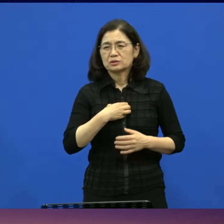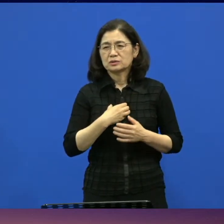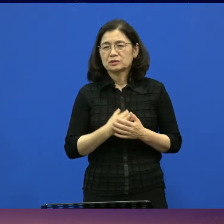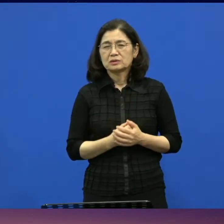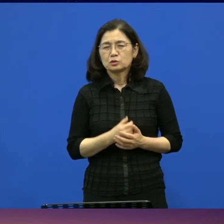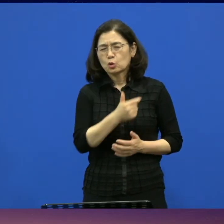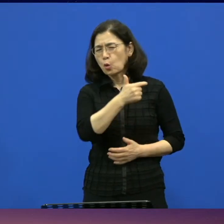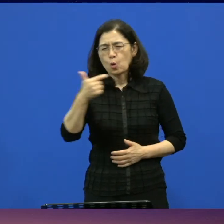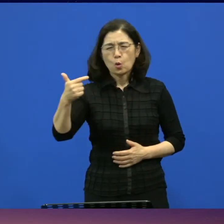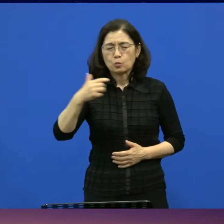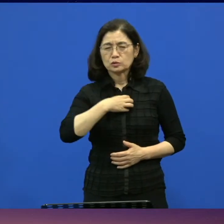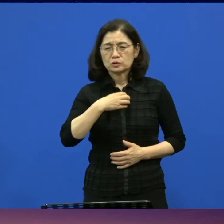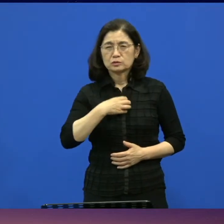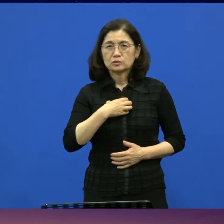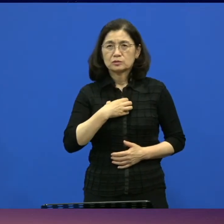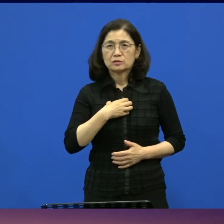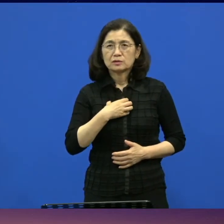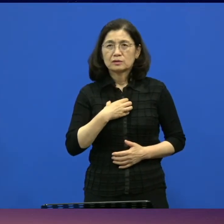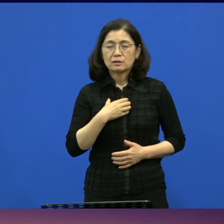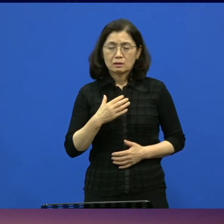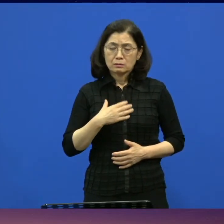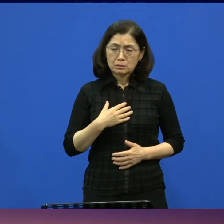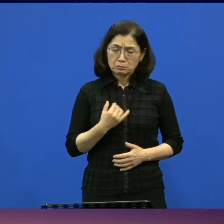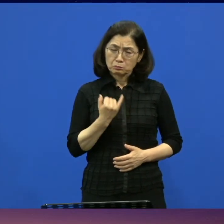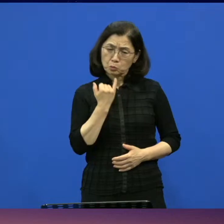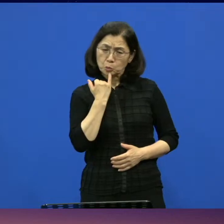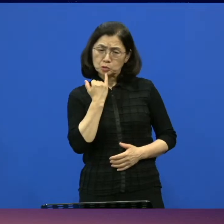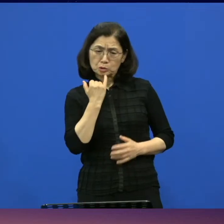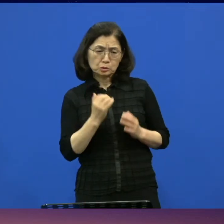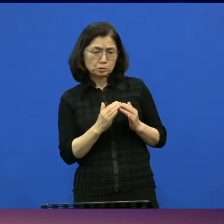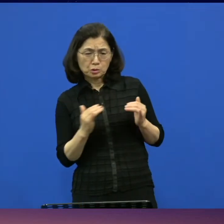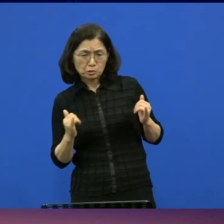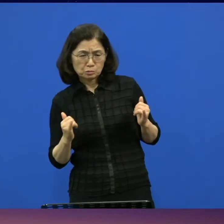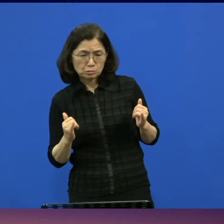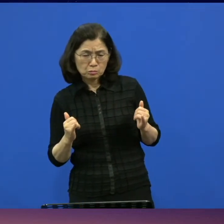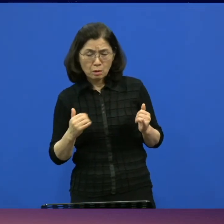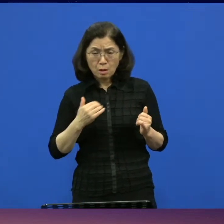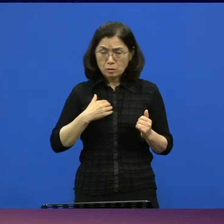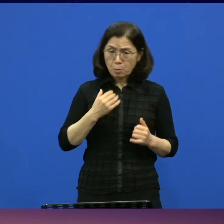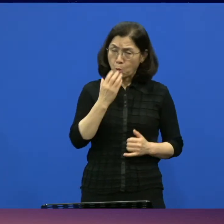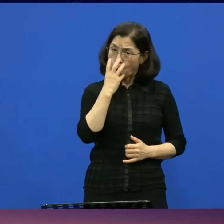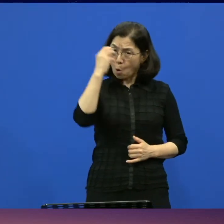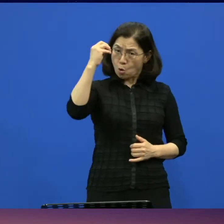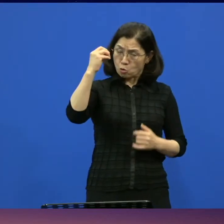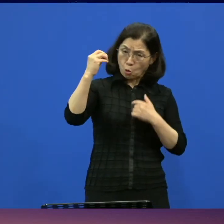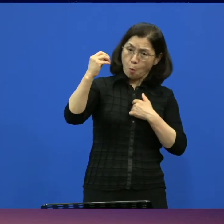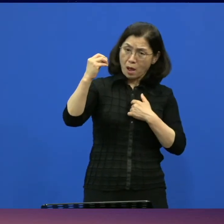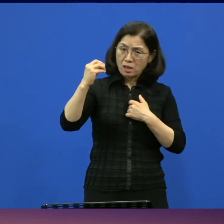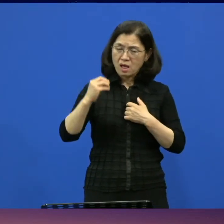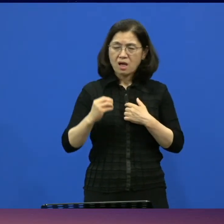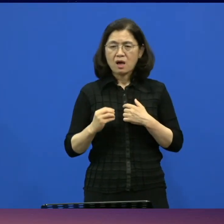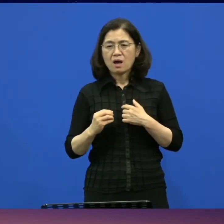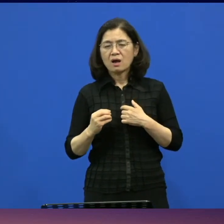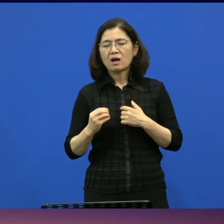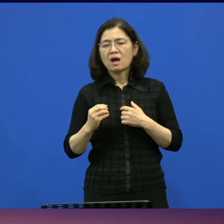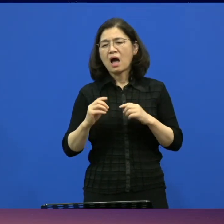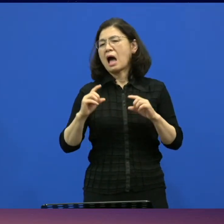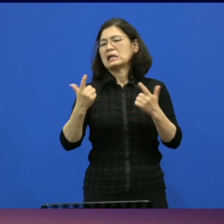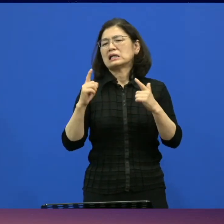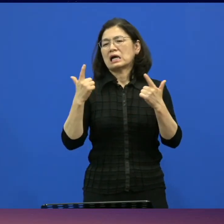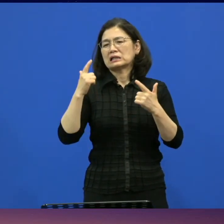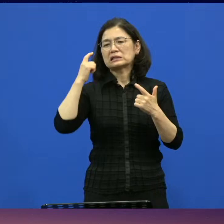너무 싫은 거예요. 내가 교만한데, 내가 이 정도면 괜찮은데 내가 교만하다고? 그걸 인정하기가 너무 어려운 거예요. 근데